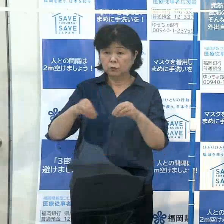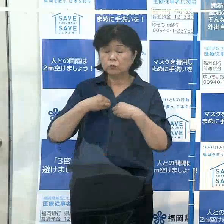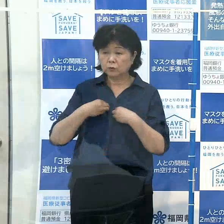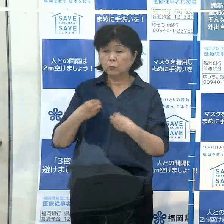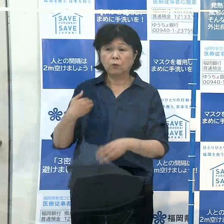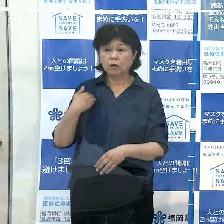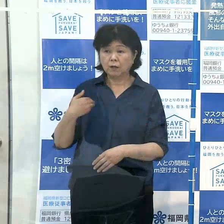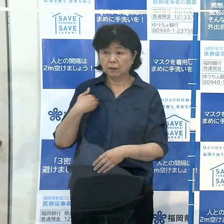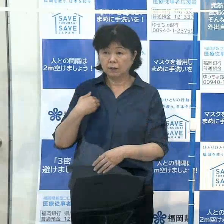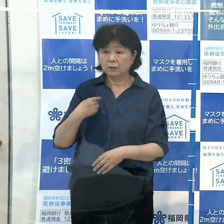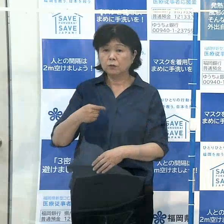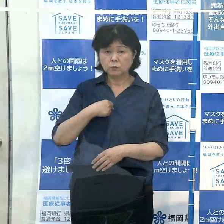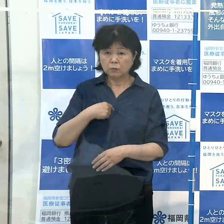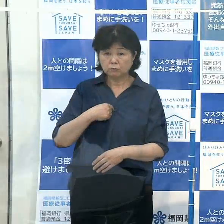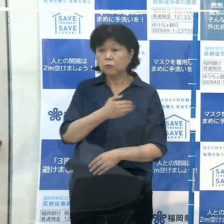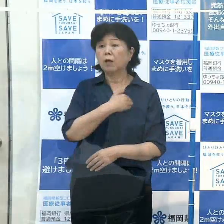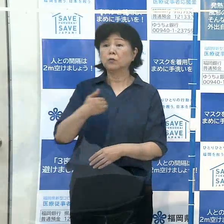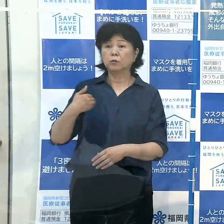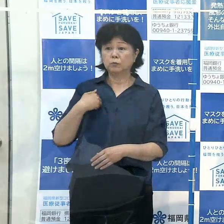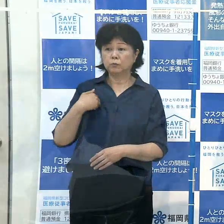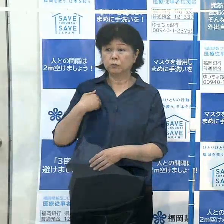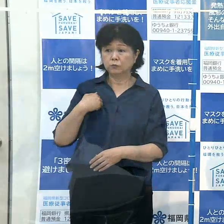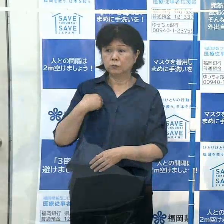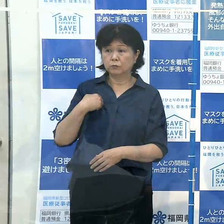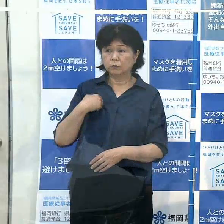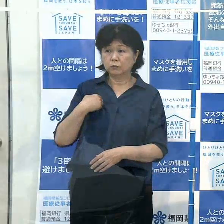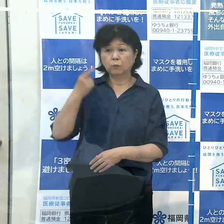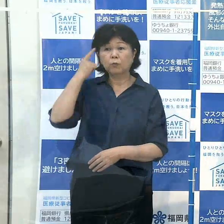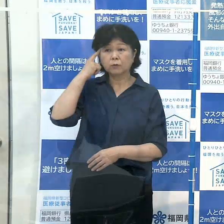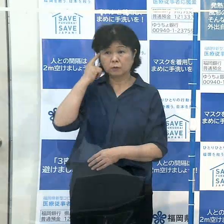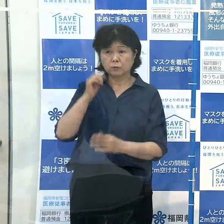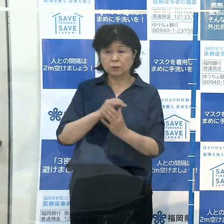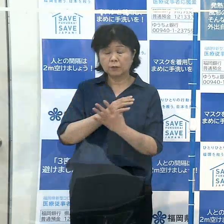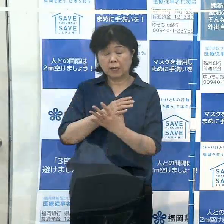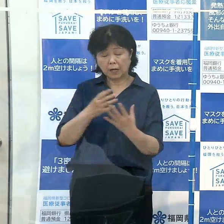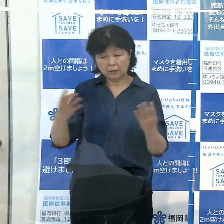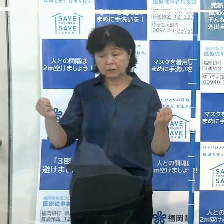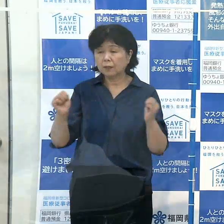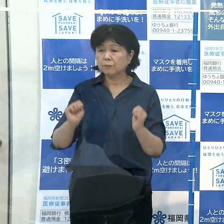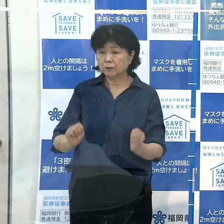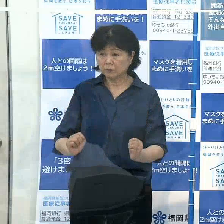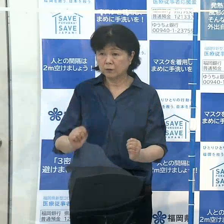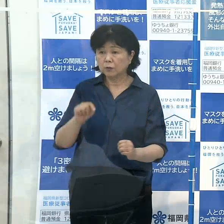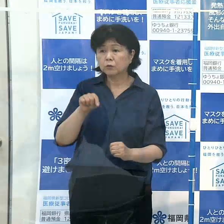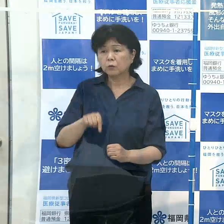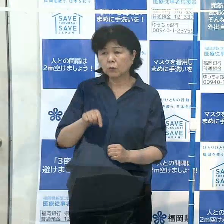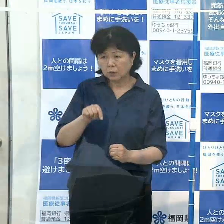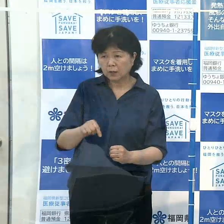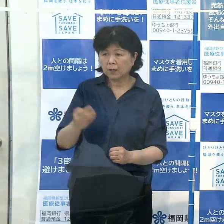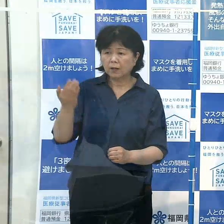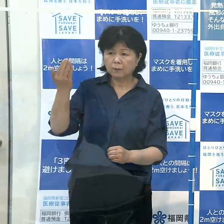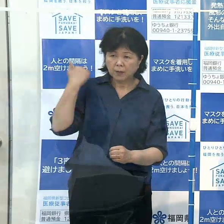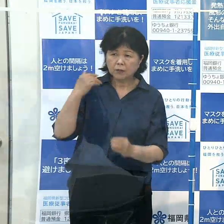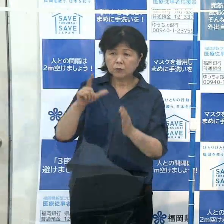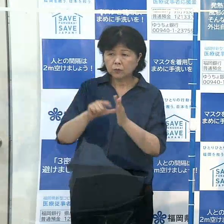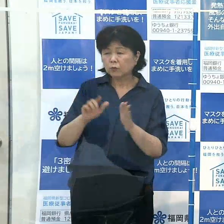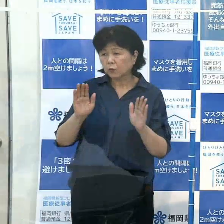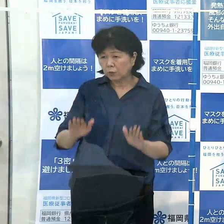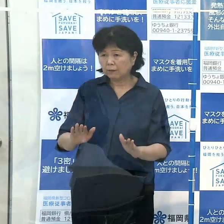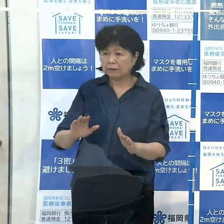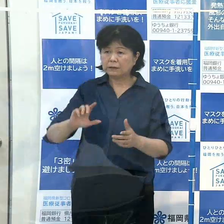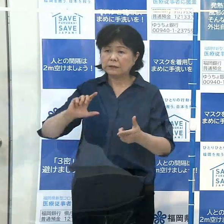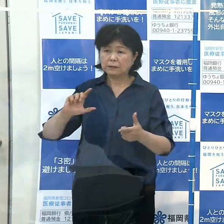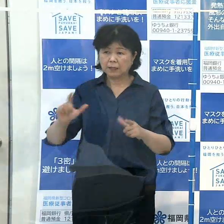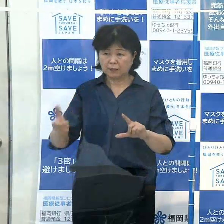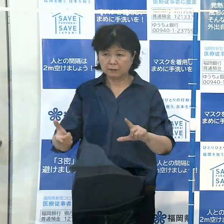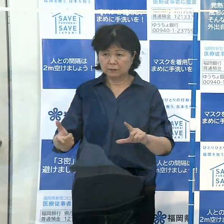ご本人としてはどうもないという印象をお持ちの方も大勢いらっしゃるんだと思います。そこが違っているのではないかと思いますが、